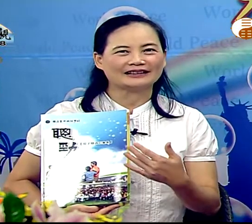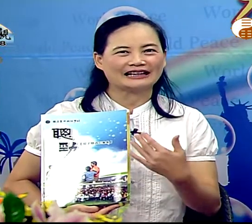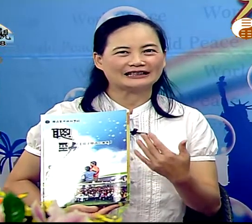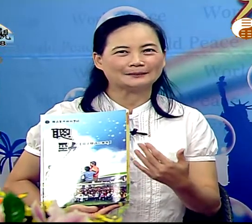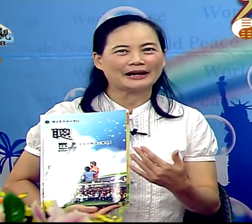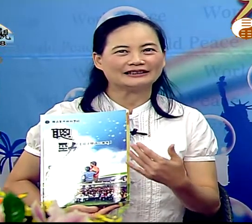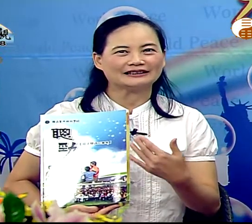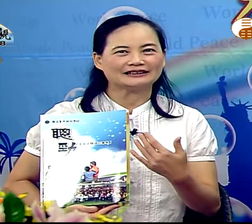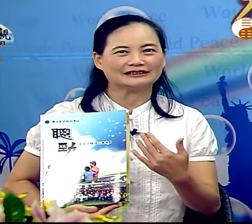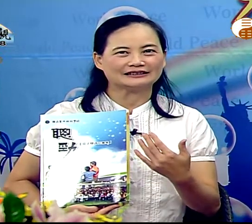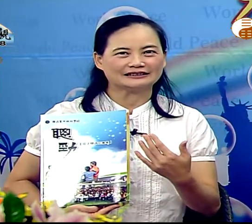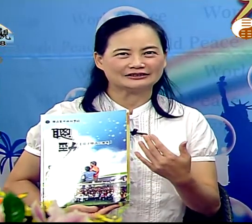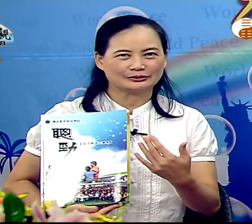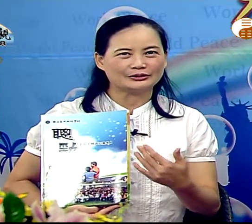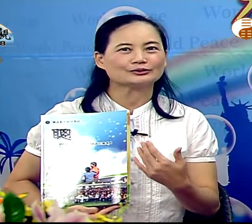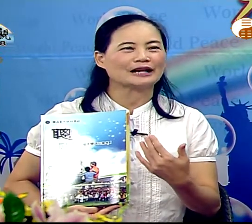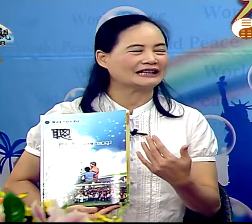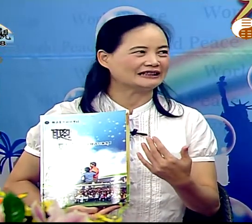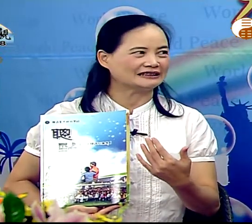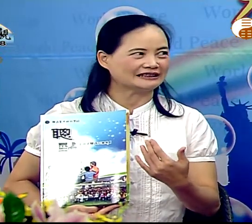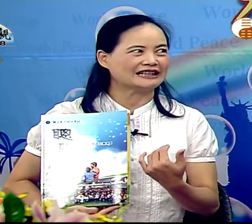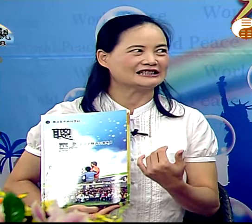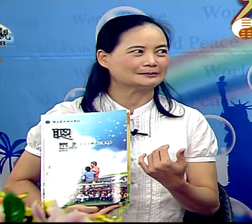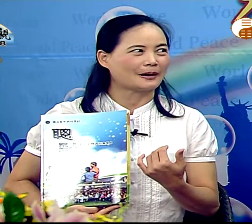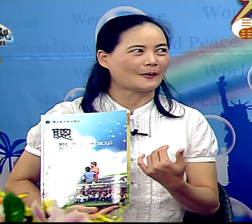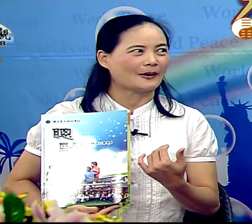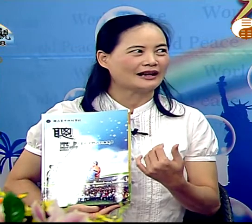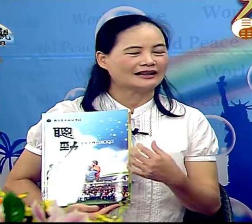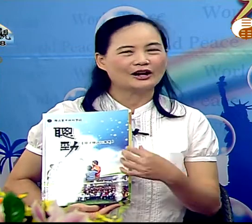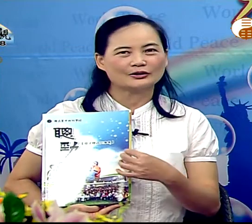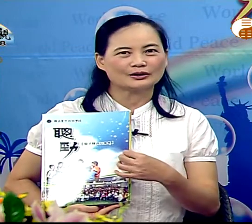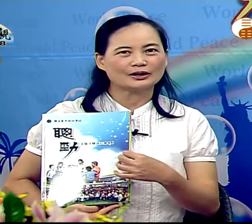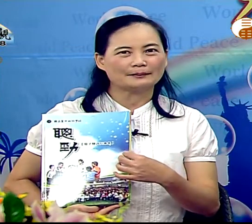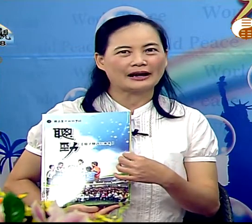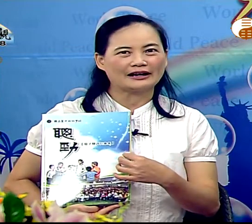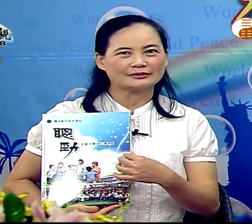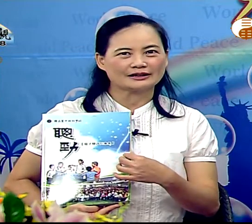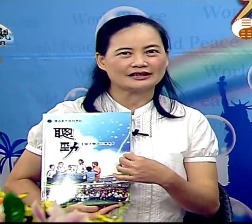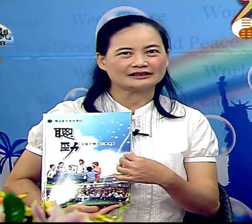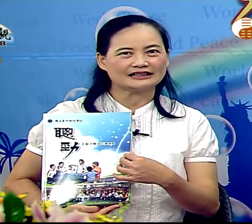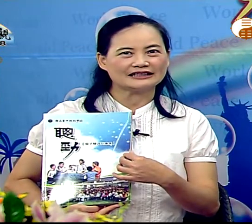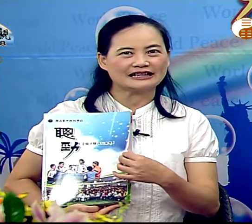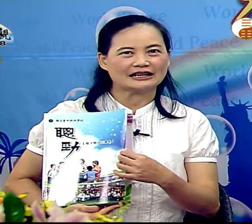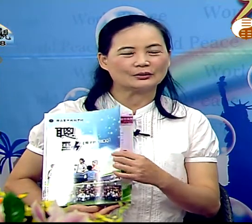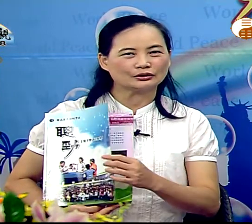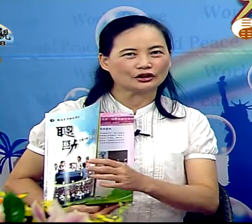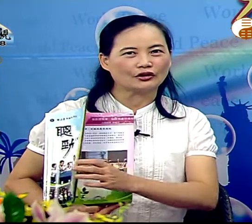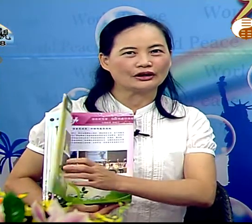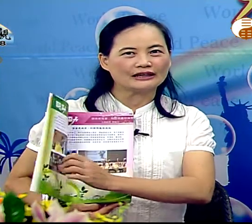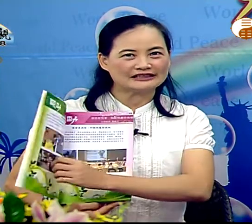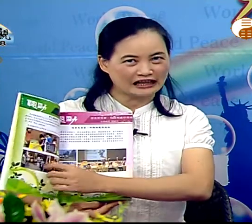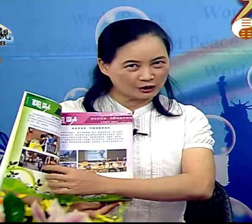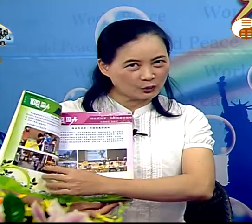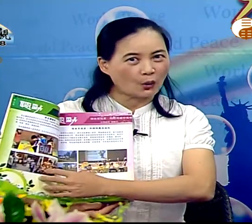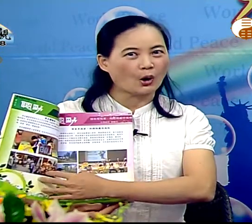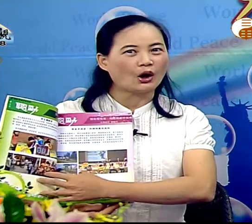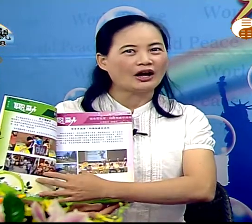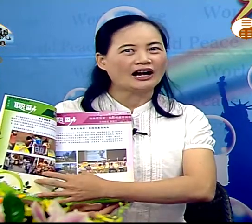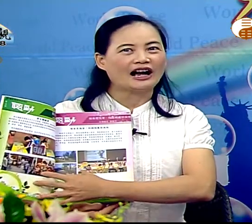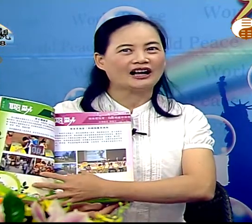两个礼拜的，就会出刊一个电子报，然后就会把学校的一些活动成果 是